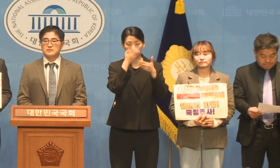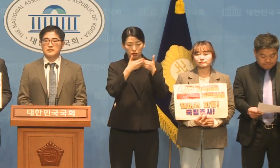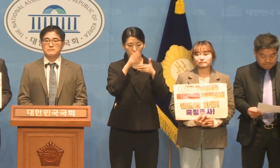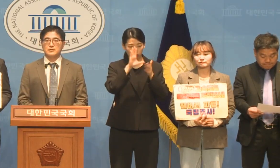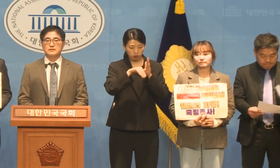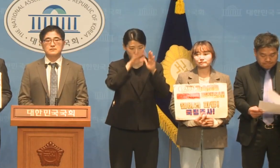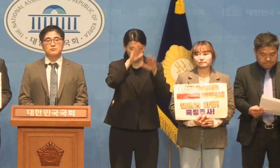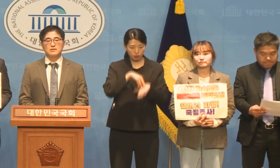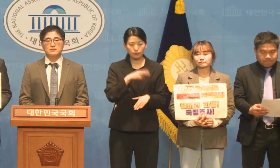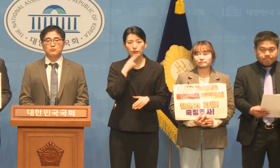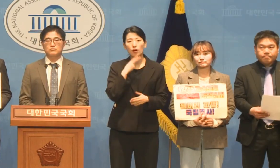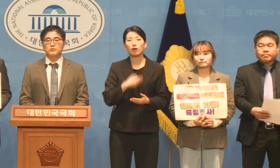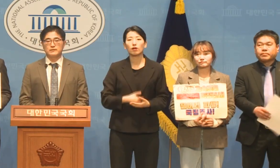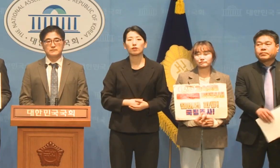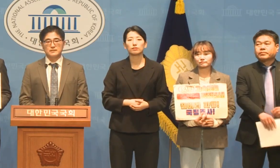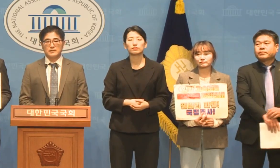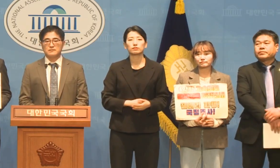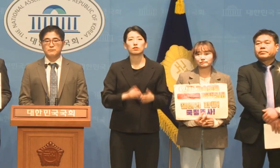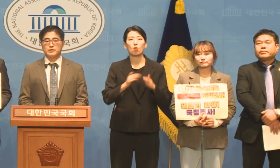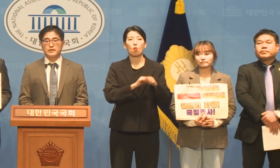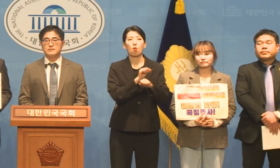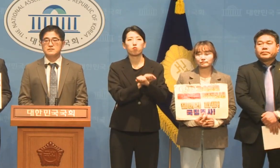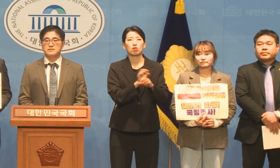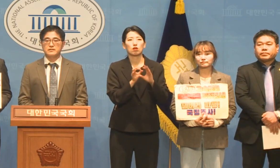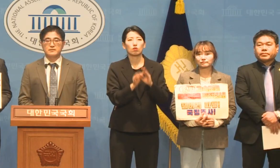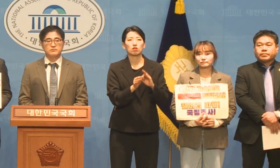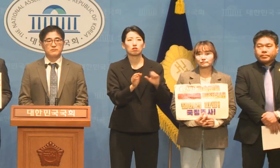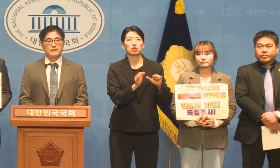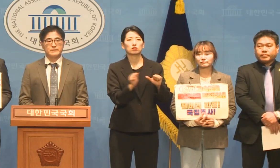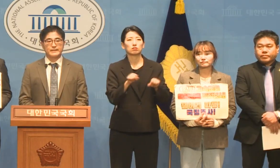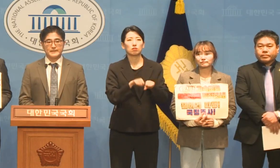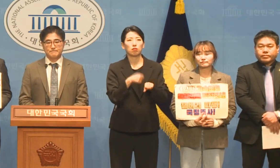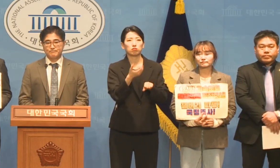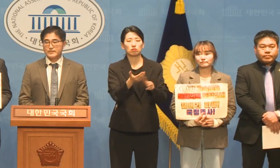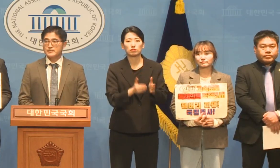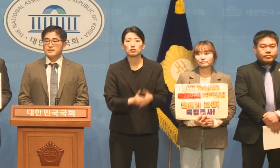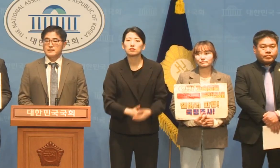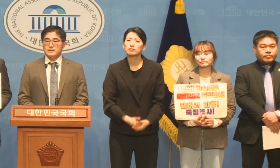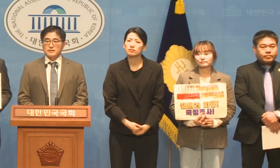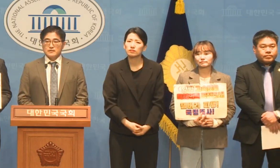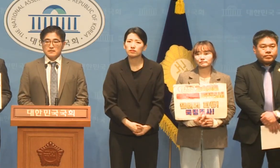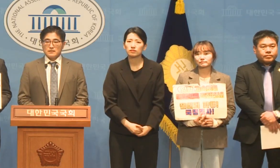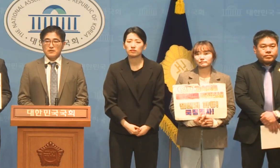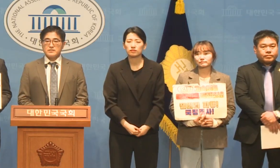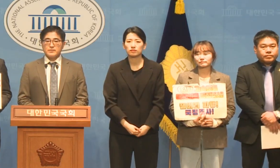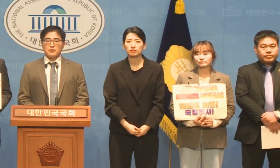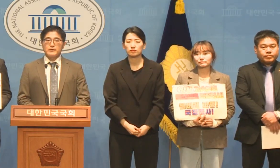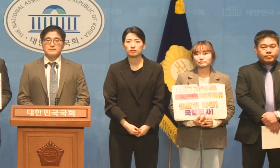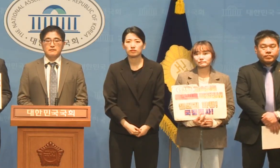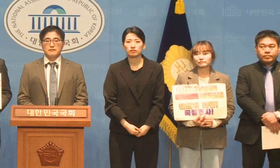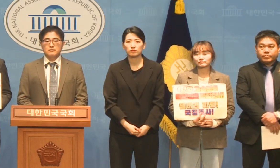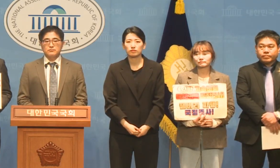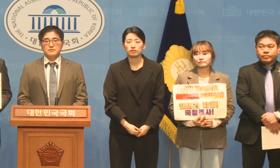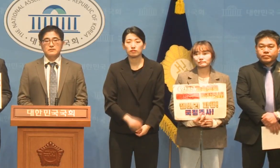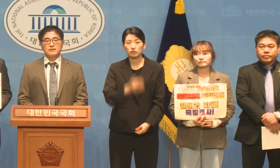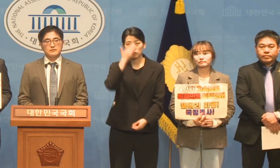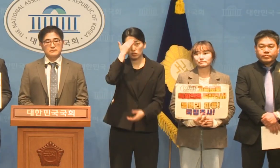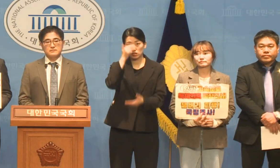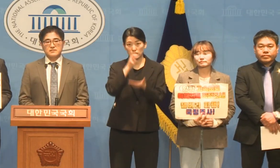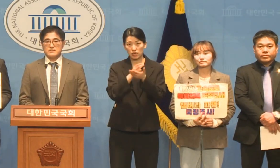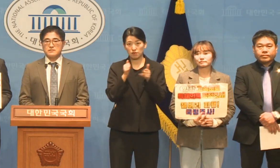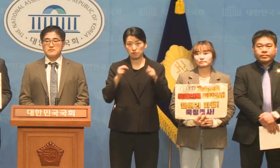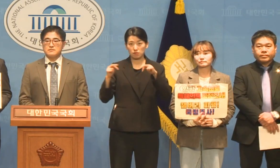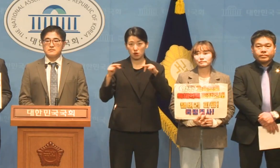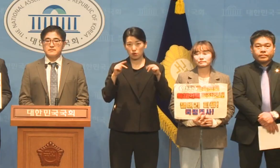국토부 자체감사는 관련 공무원 5명의 징계에 불과합니다. 헌재 변론에서